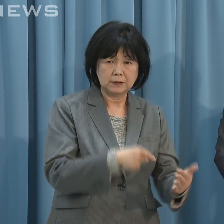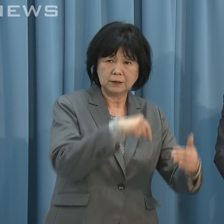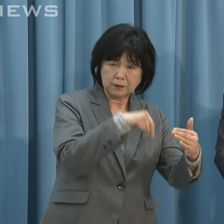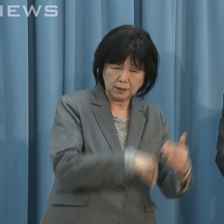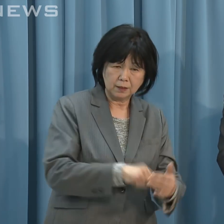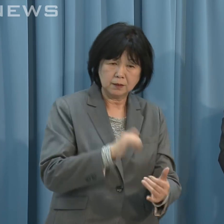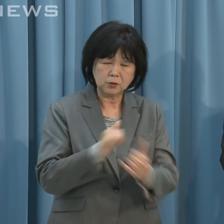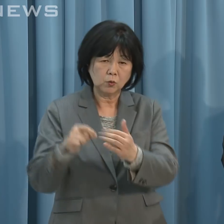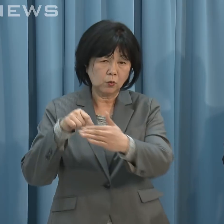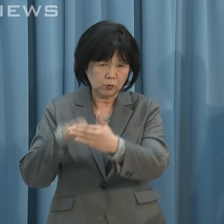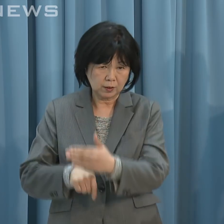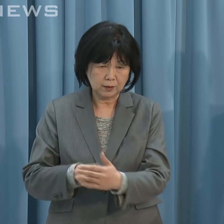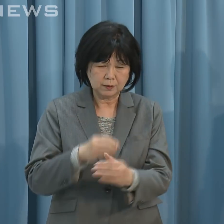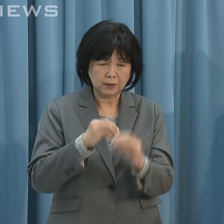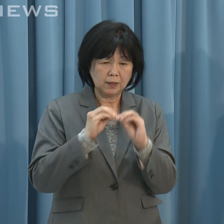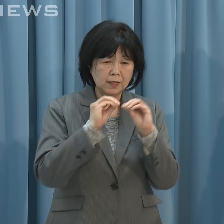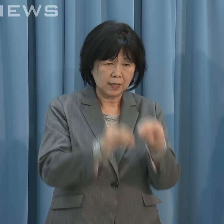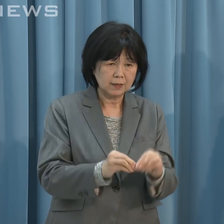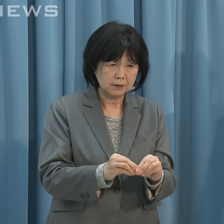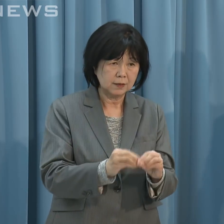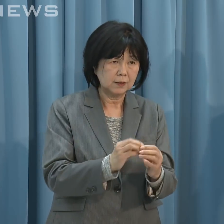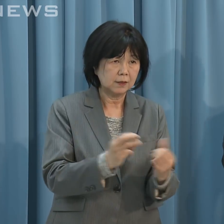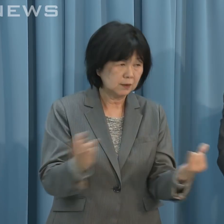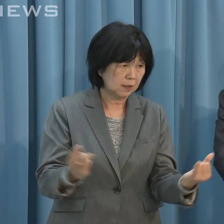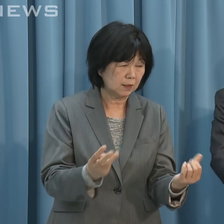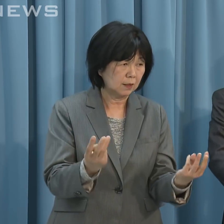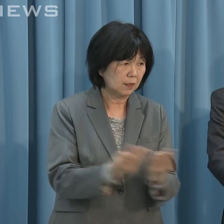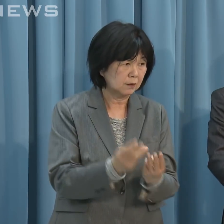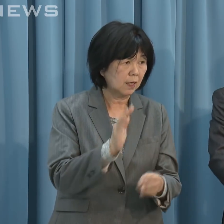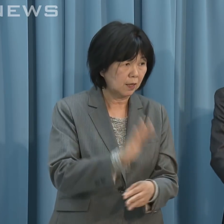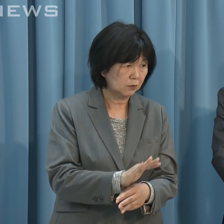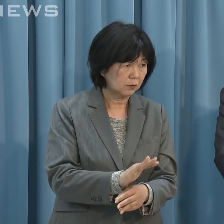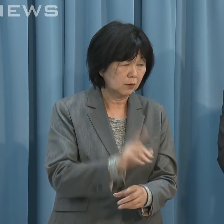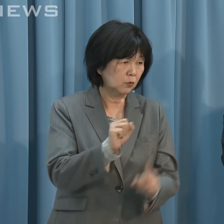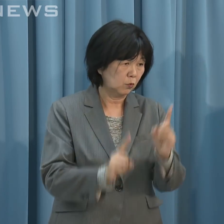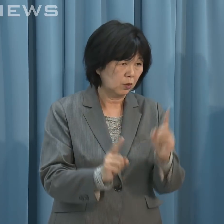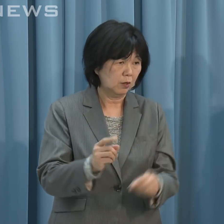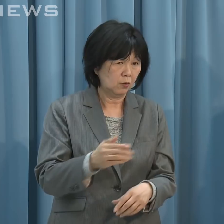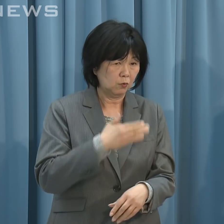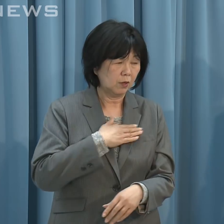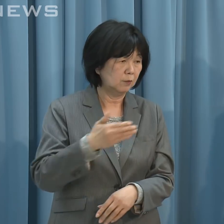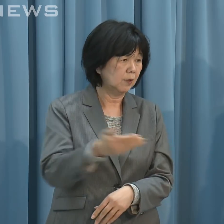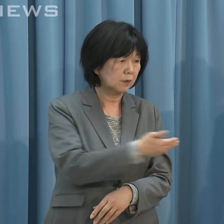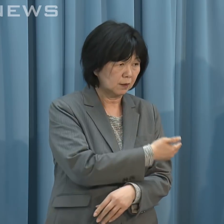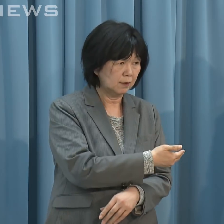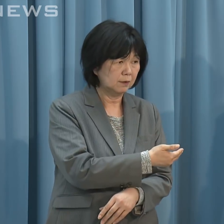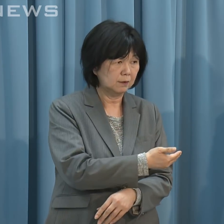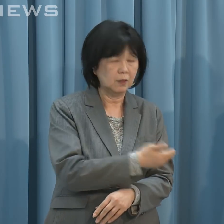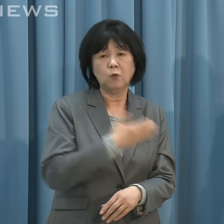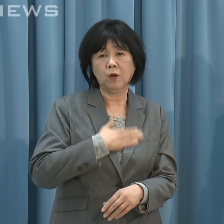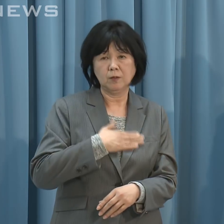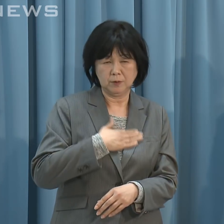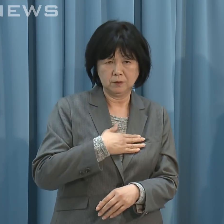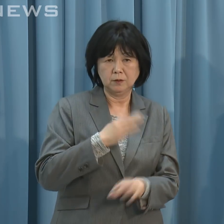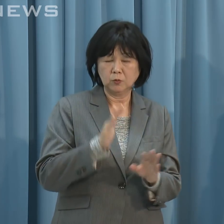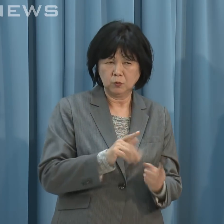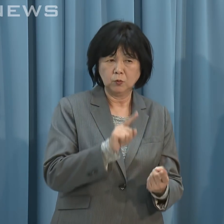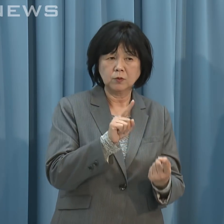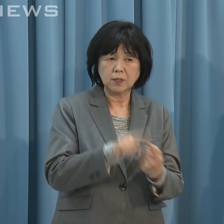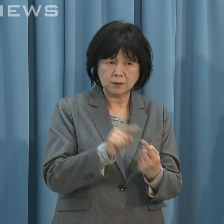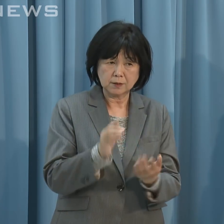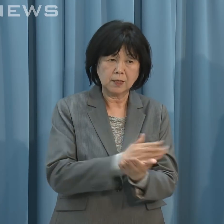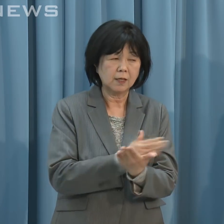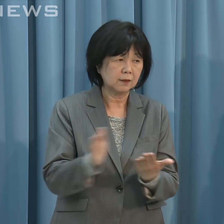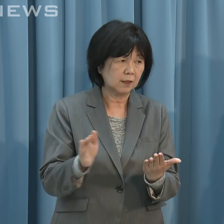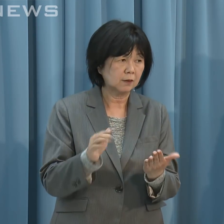感染者が出ているかどうかということに入りますか。 入ってました。 入りました。じゃあ今回この時点で適切な判断ということは、